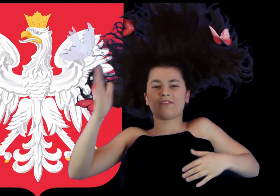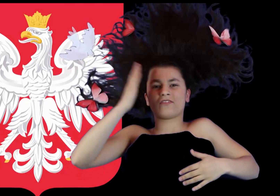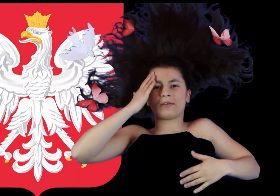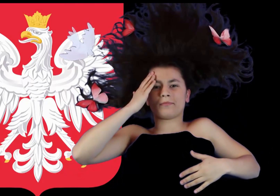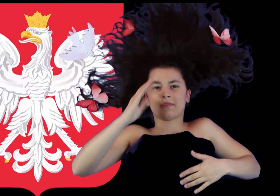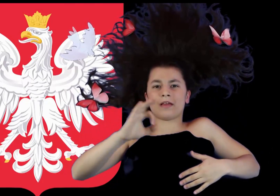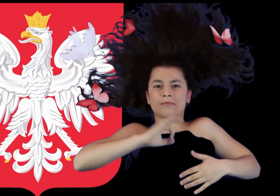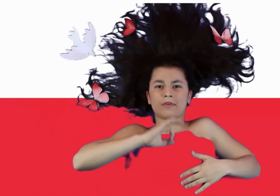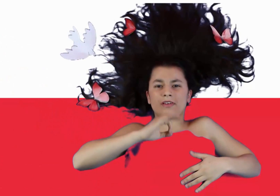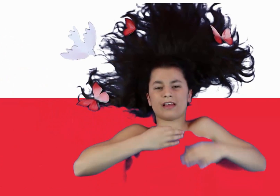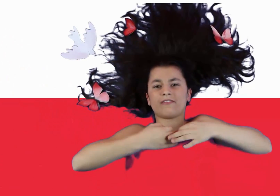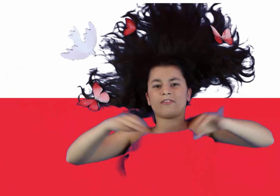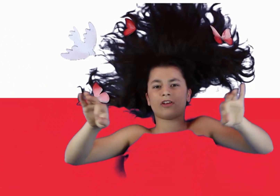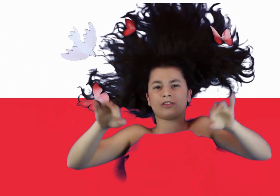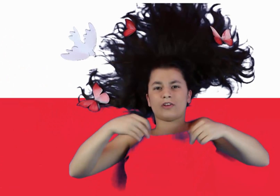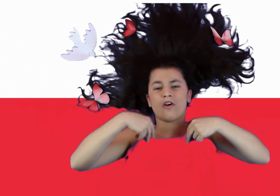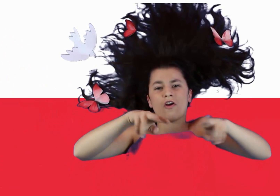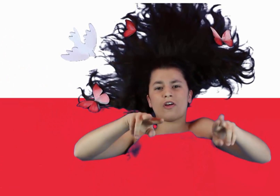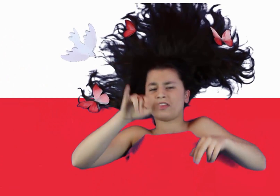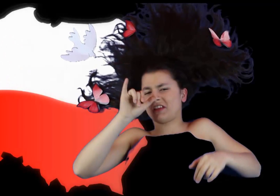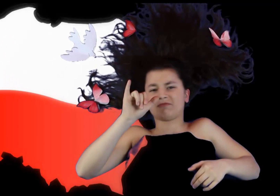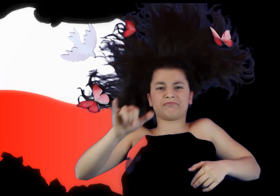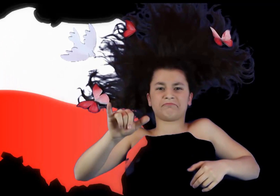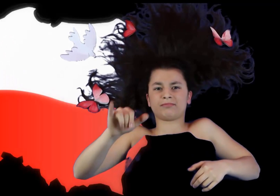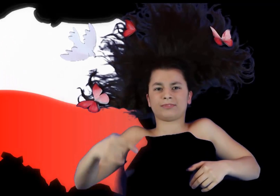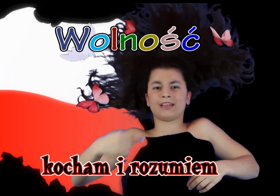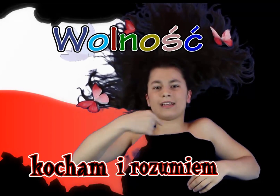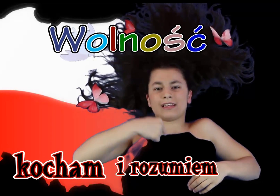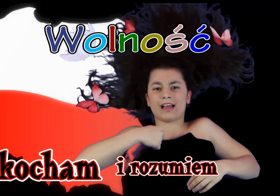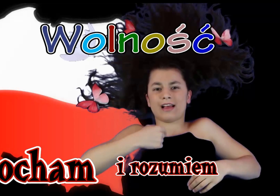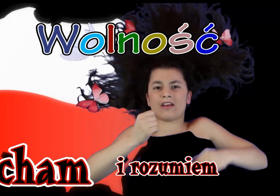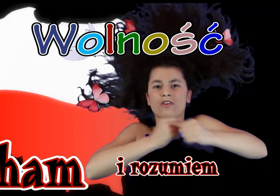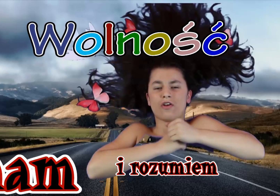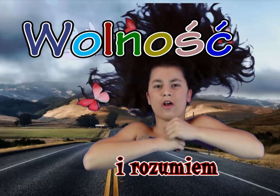Oddać nie umiem, wolność, kocham i rozumiem, wolność, oddać nie umiem.